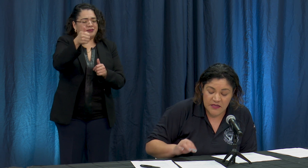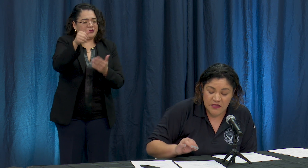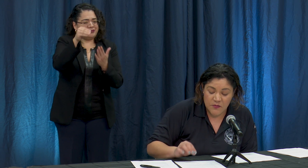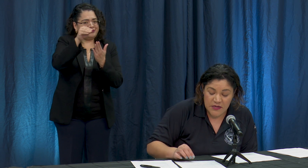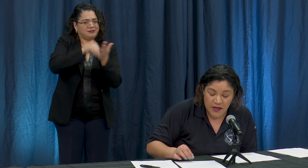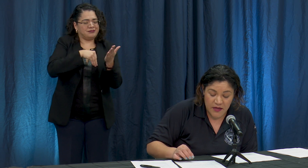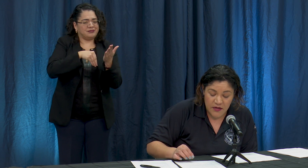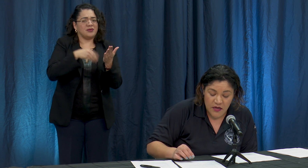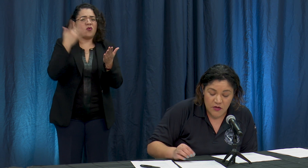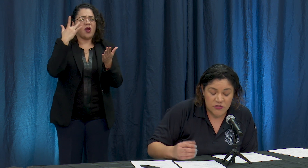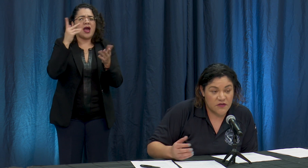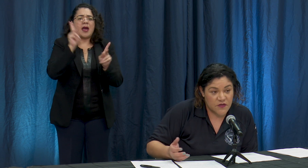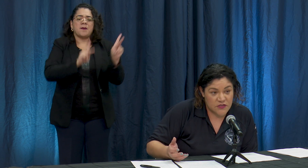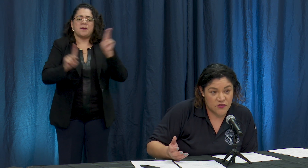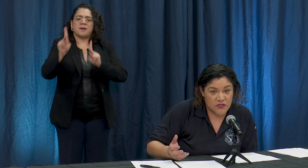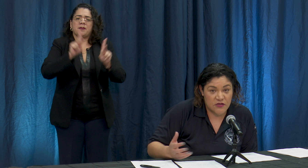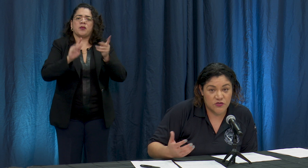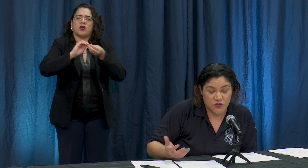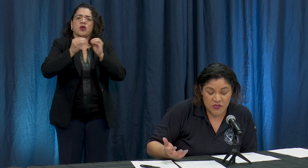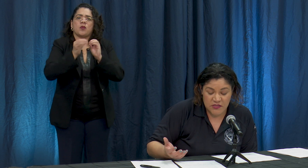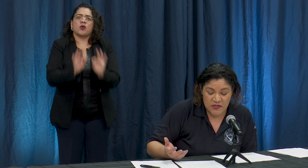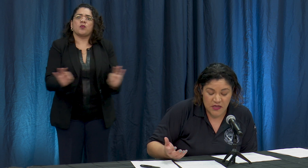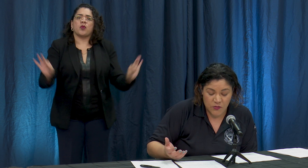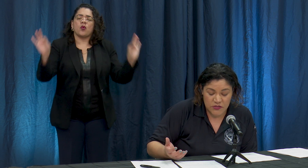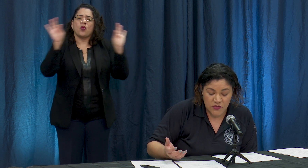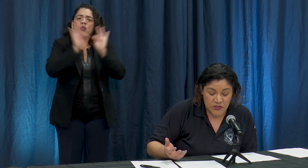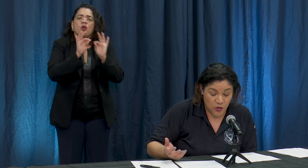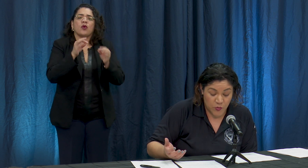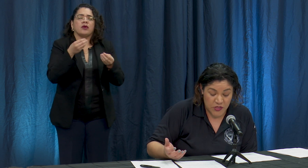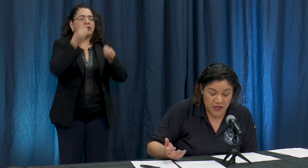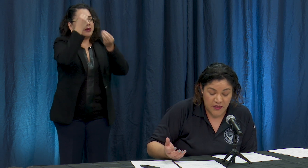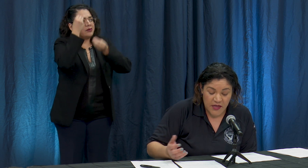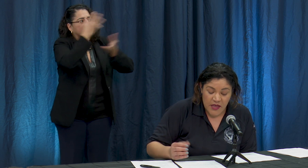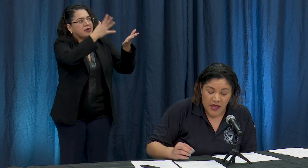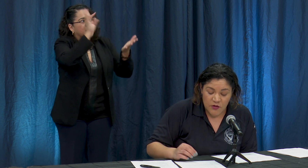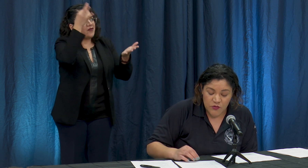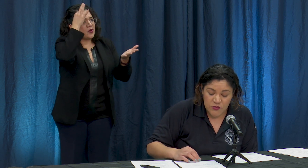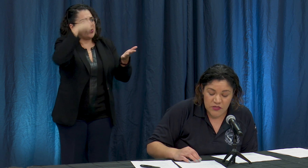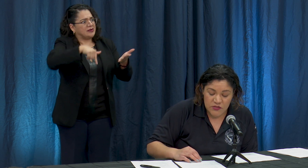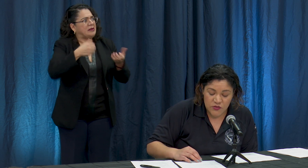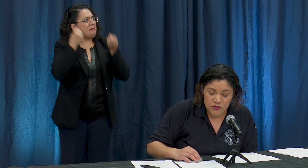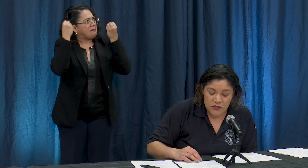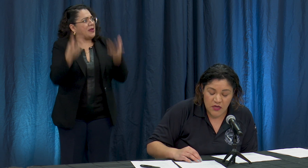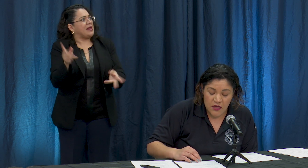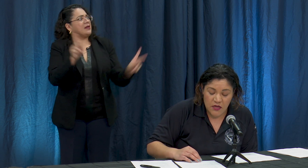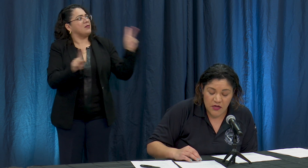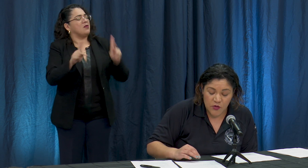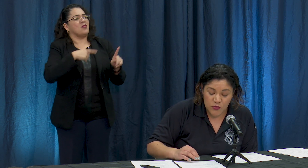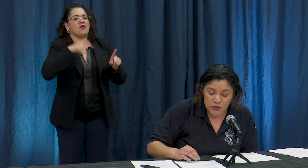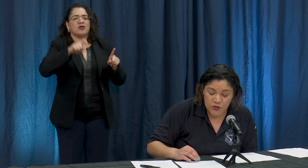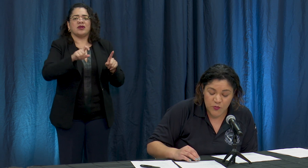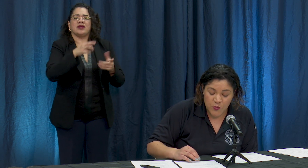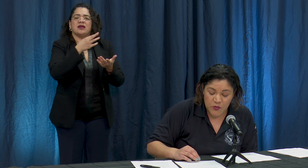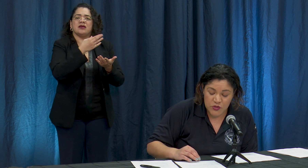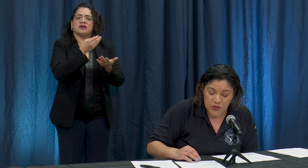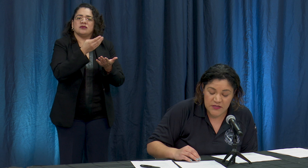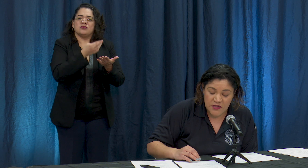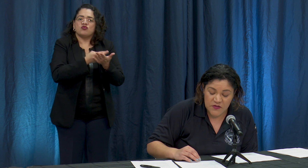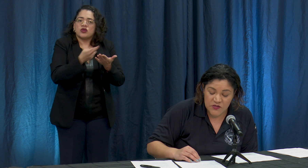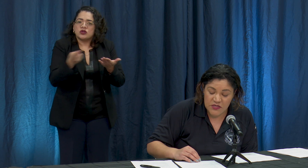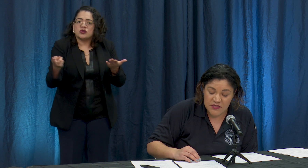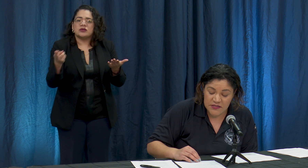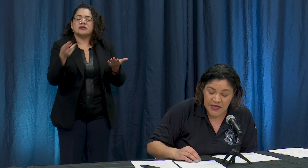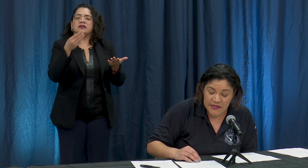fundamentales en determinar los servicios que nosotros necesitamos en nuestra comunidad. Algunos de estos recursos